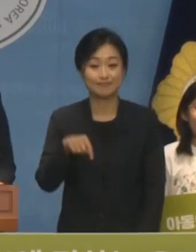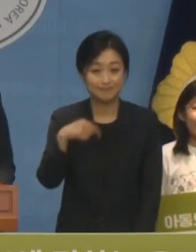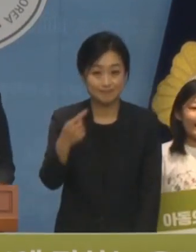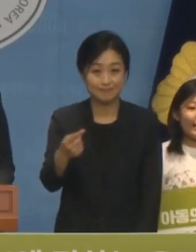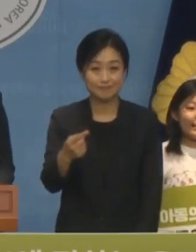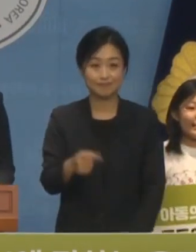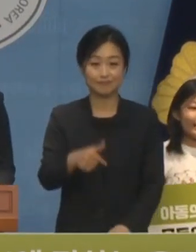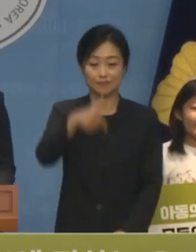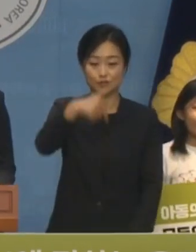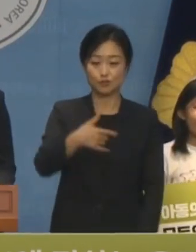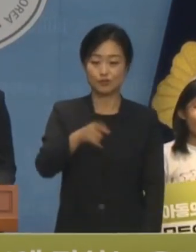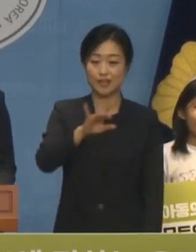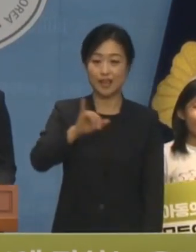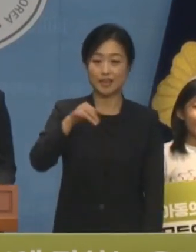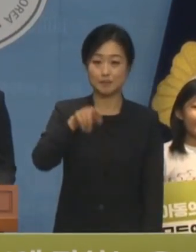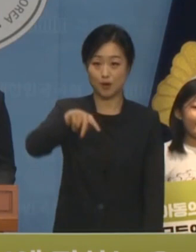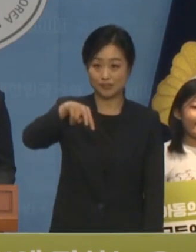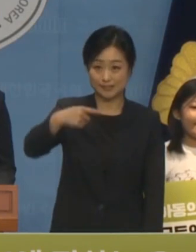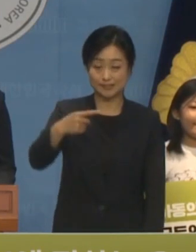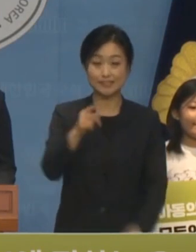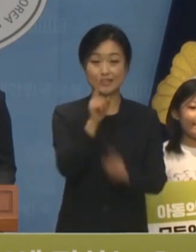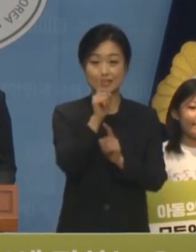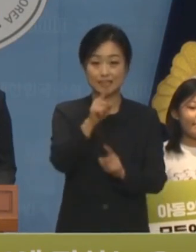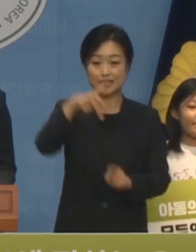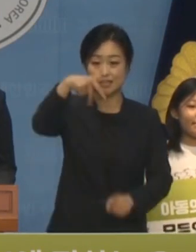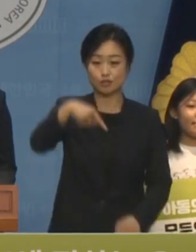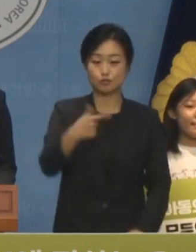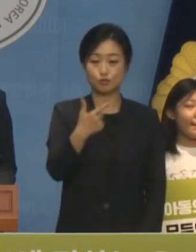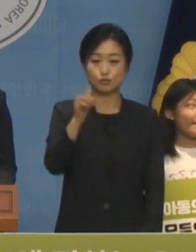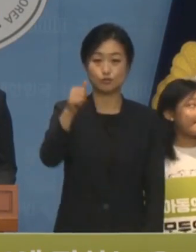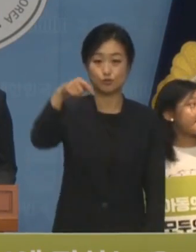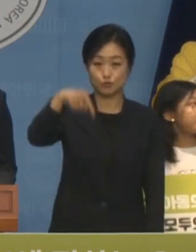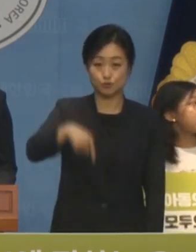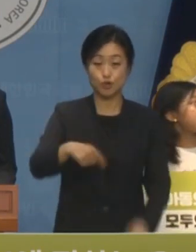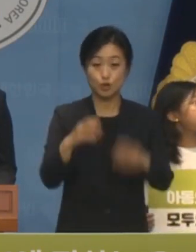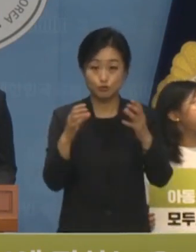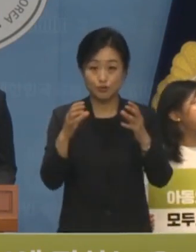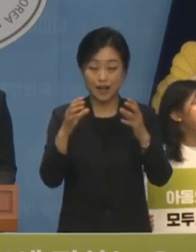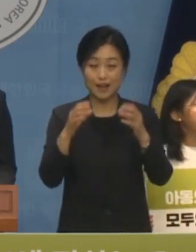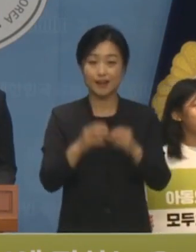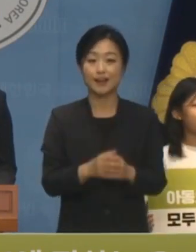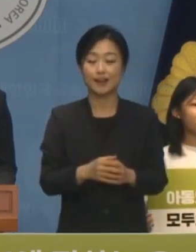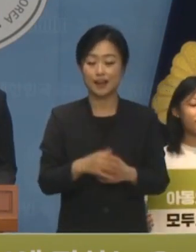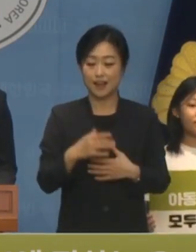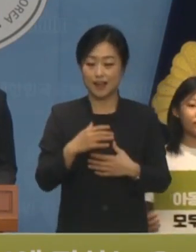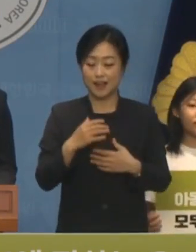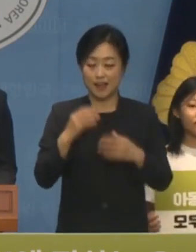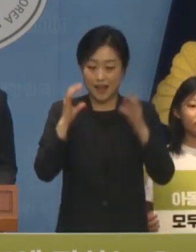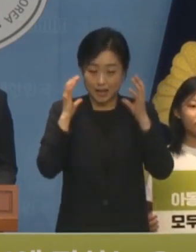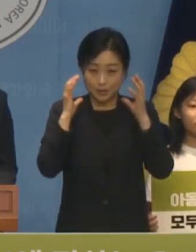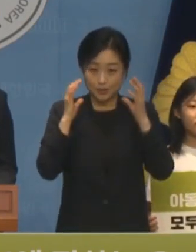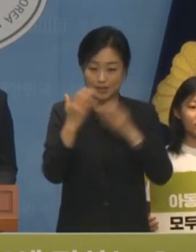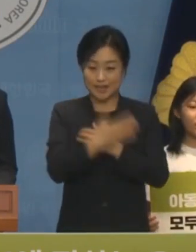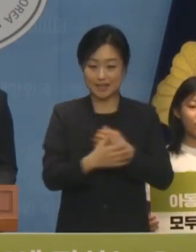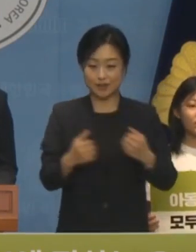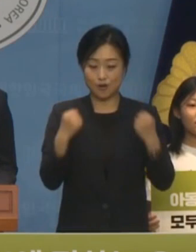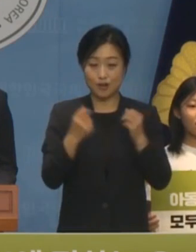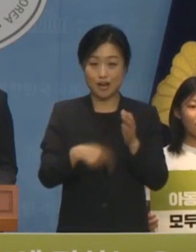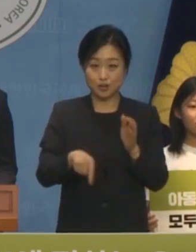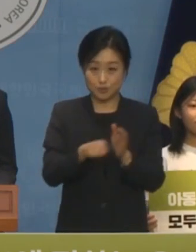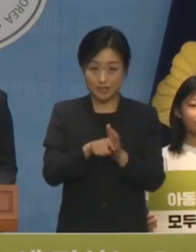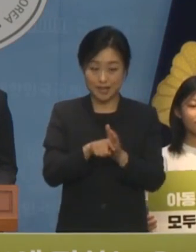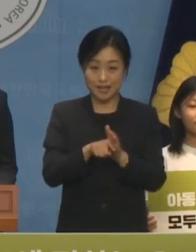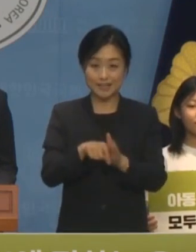다음은 굿네이버스 아동권리 모니터링단 이준후 아동께서 국가는 아동들의 신체 건강을 위한 시간과 장소를